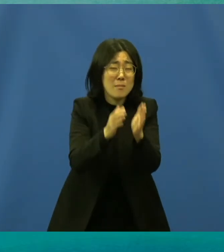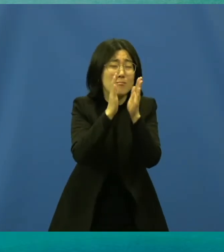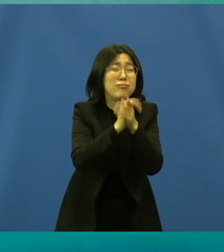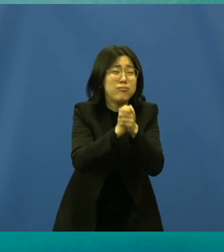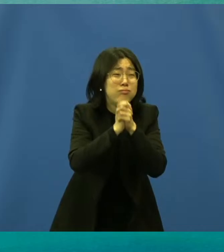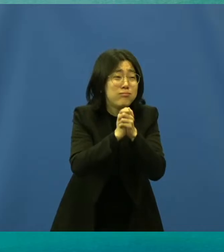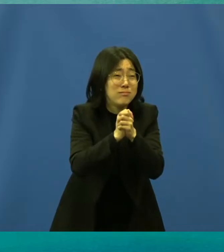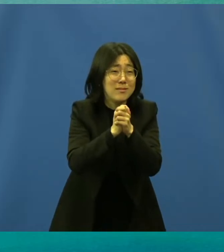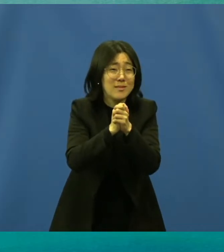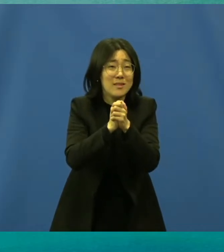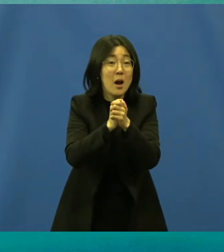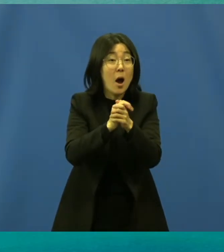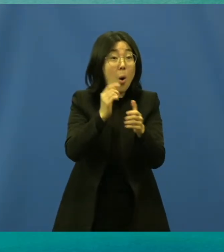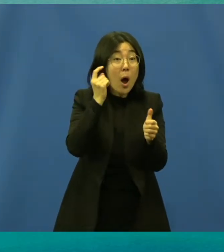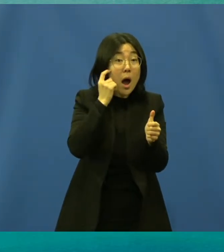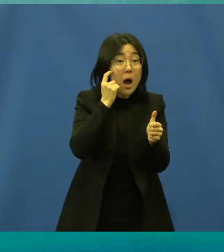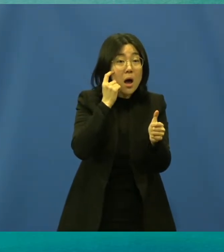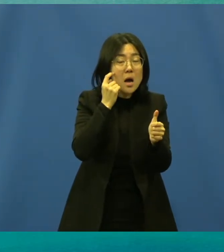기도할 때 기도하지 않았기 때문에,